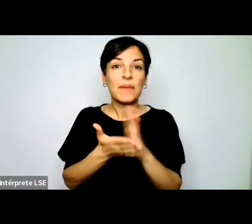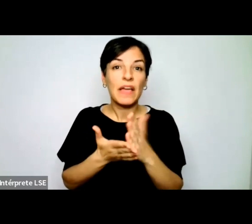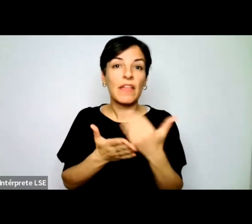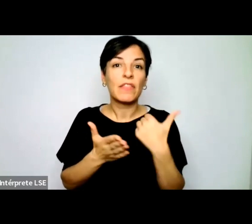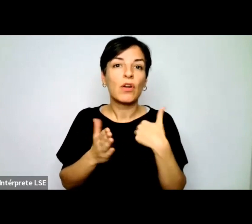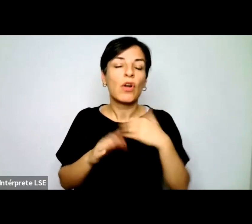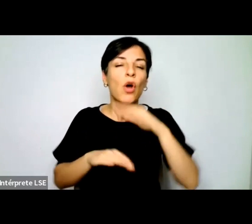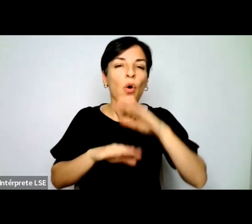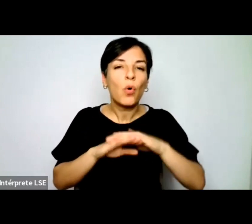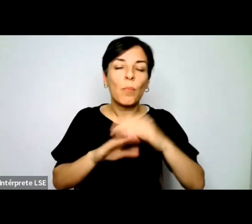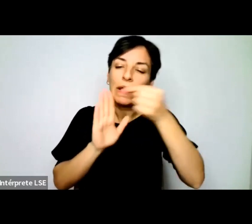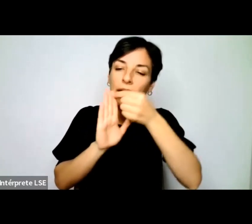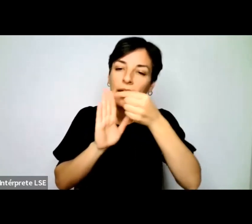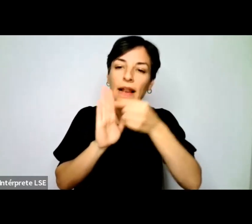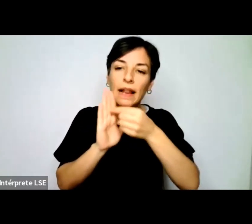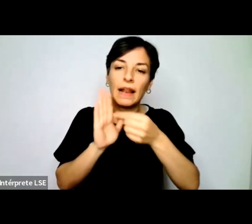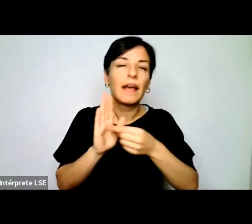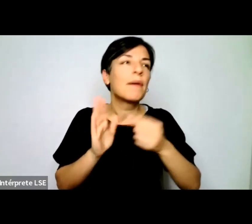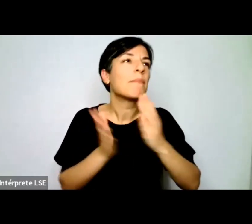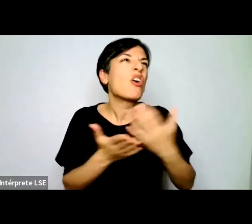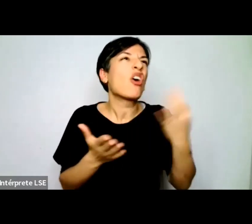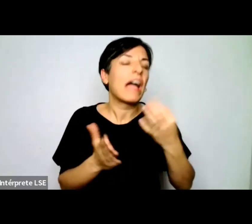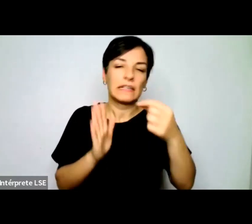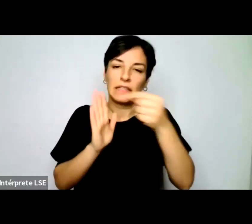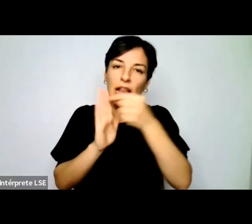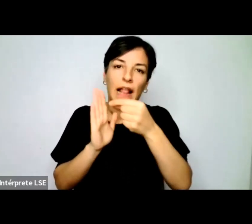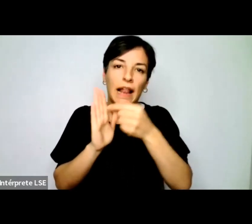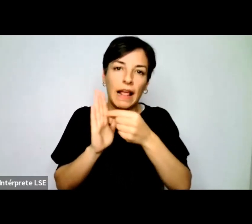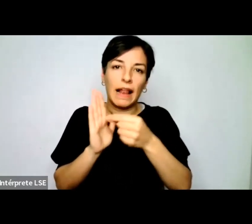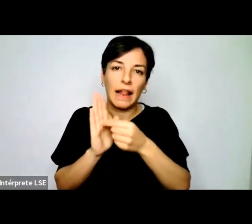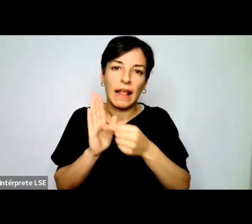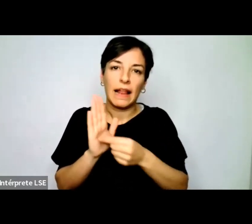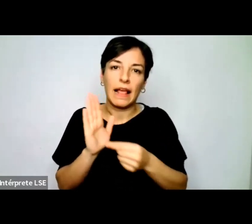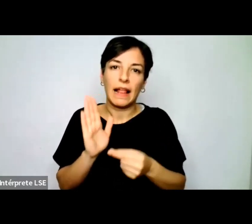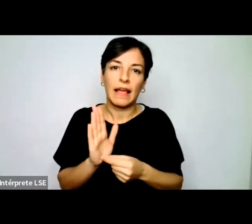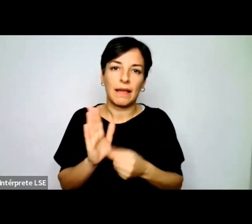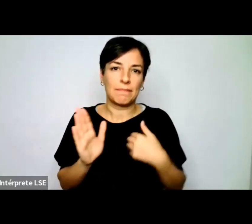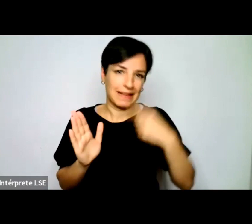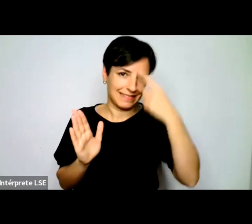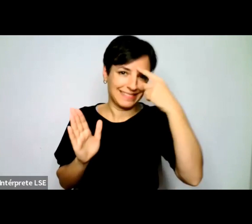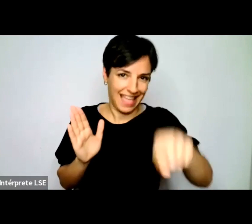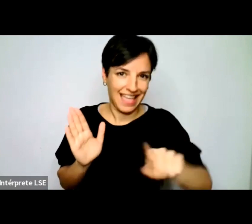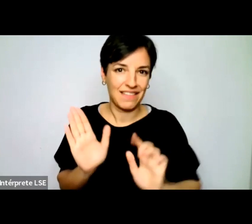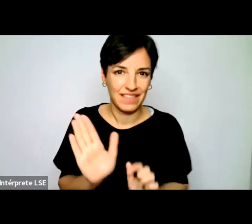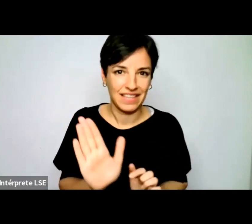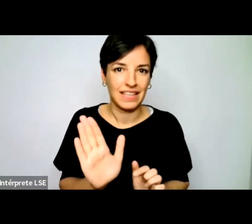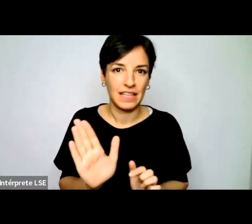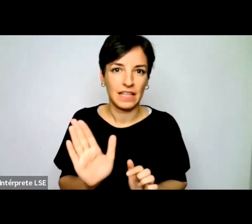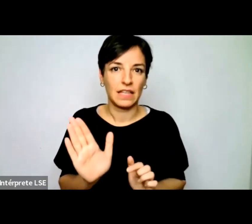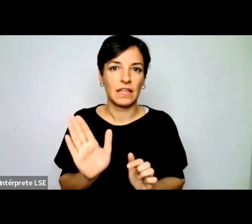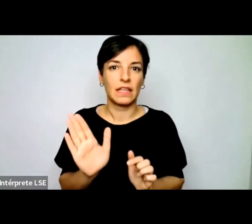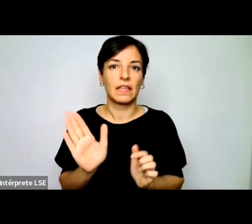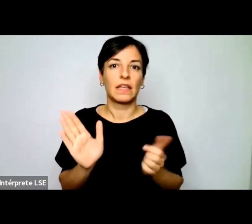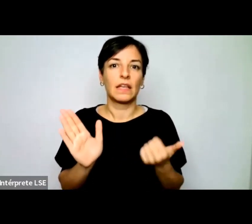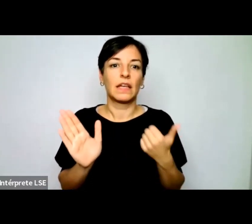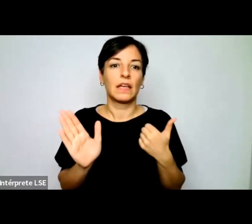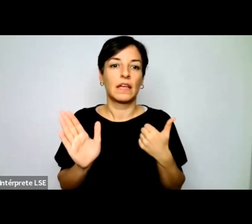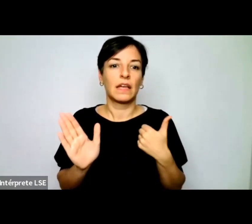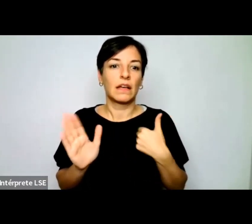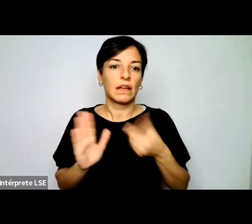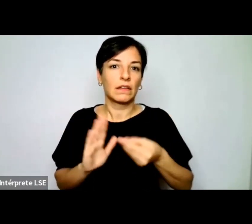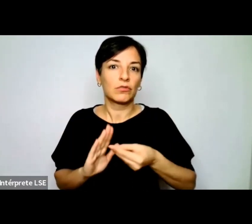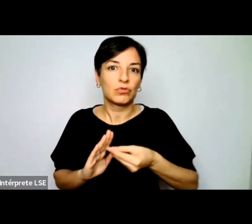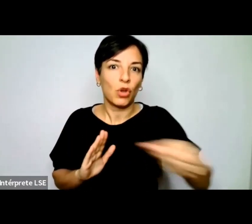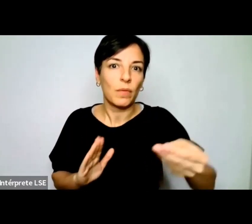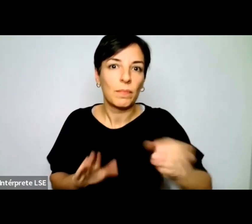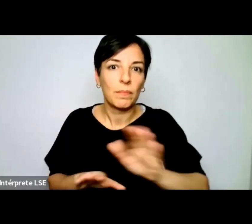que lo tengáis por escrito, y en donde va a quedar reflejado que se os ha informado. Por supuesto, no se os va a dar así sin más, sino que la persona